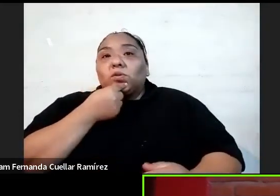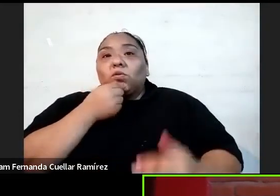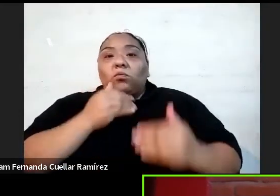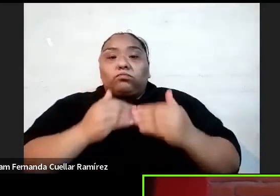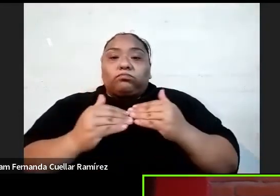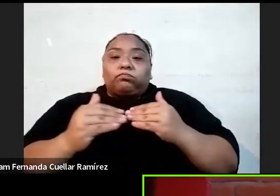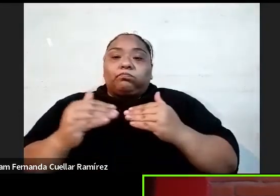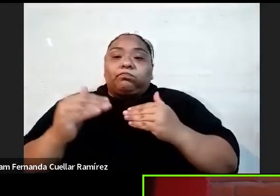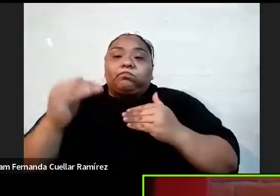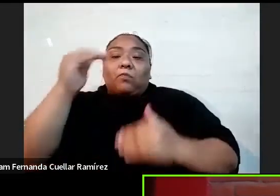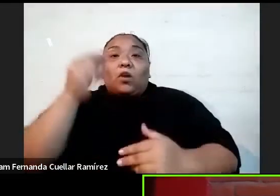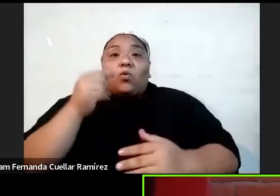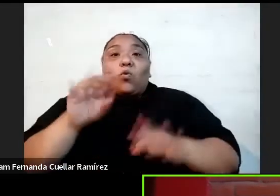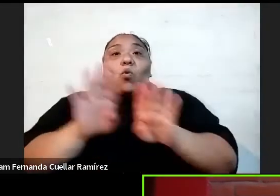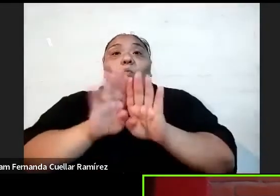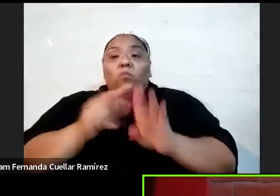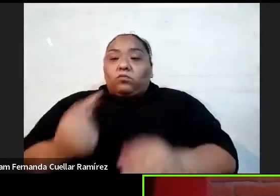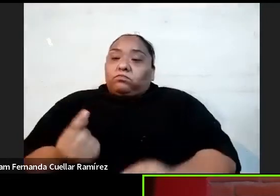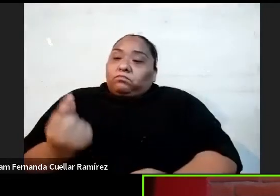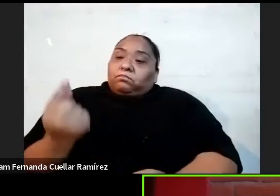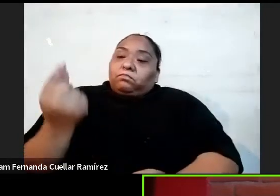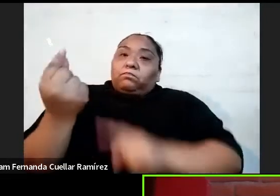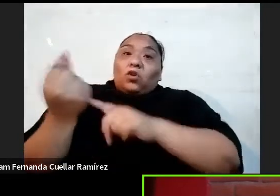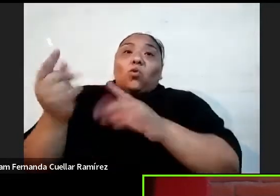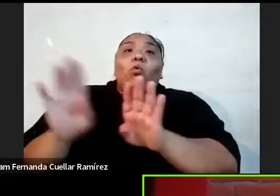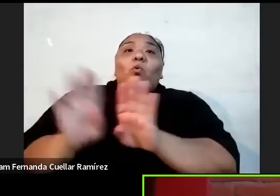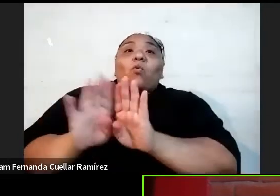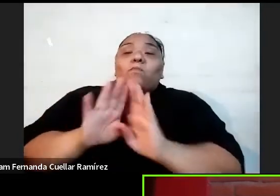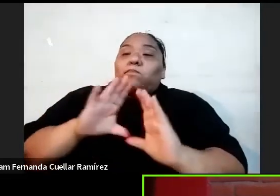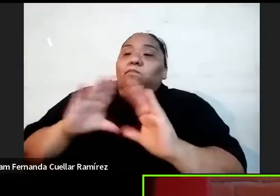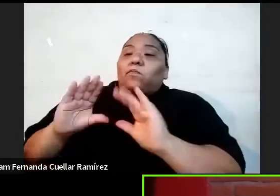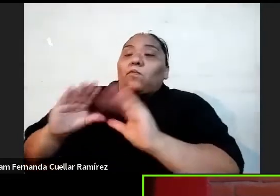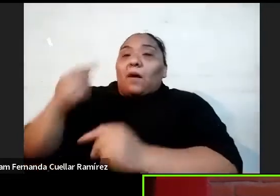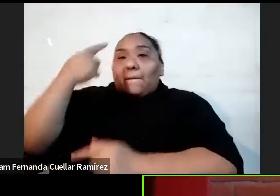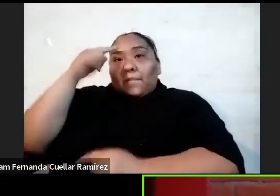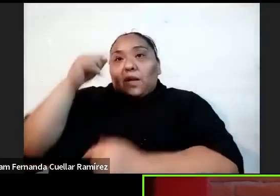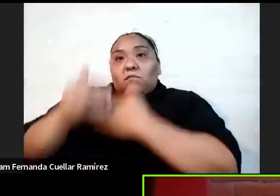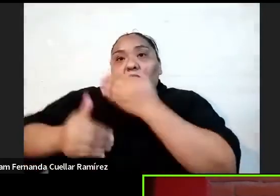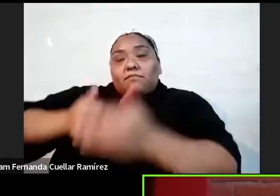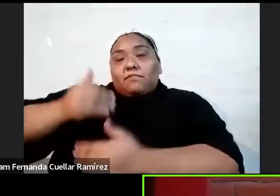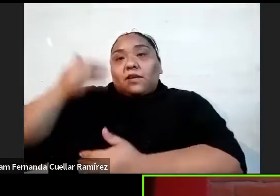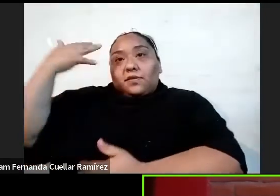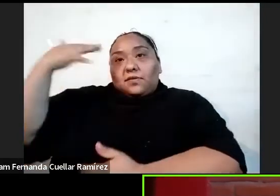y cómo lo pueden enfrentar. Y esos textos los fui desarrollando.